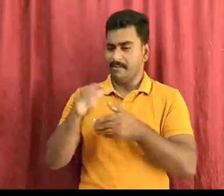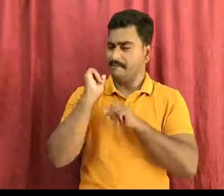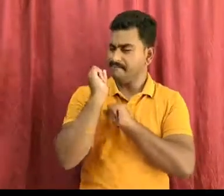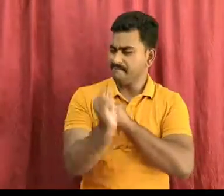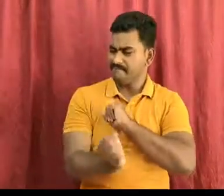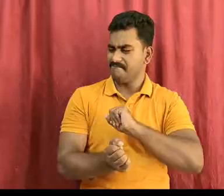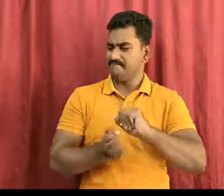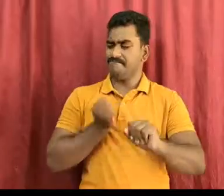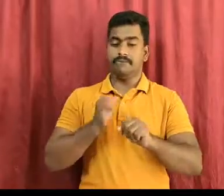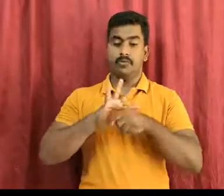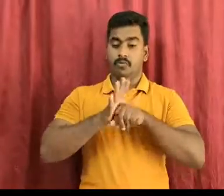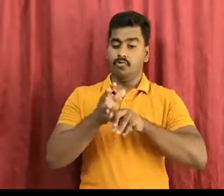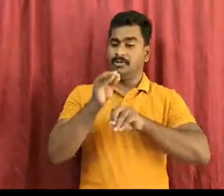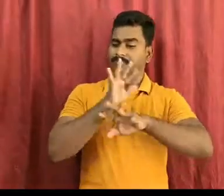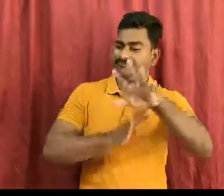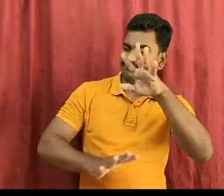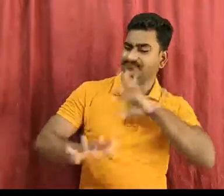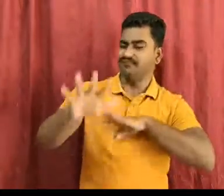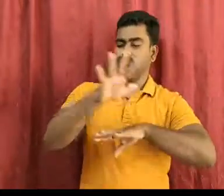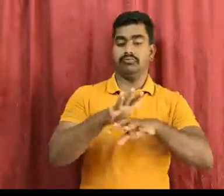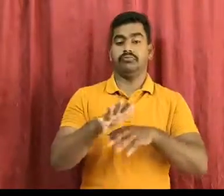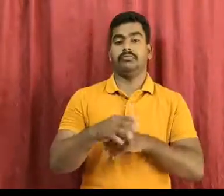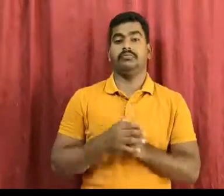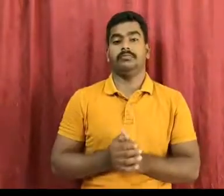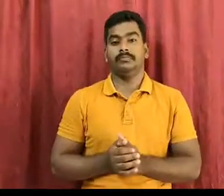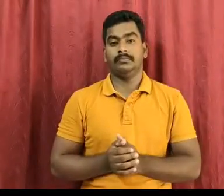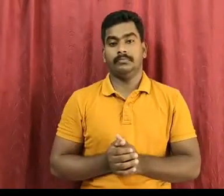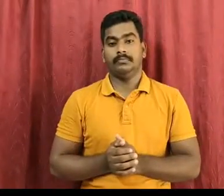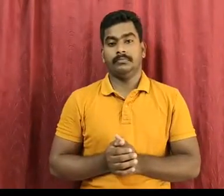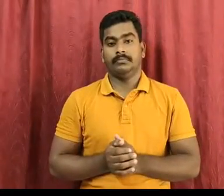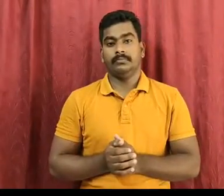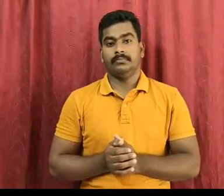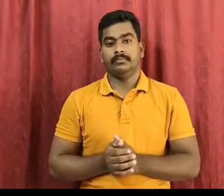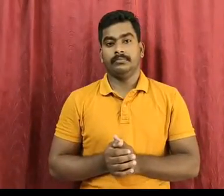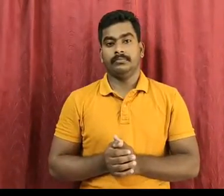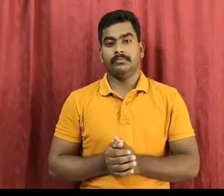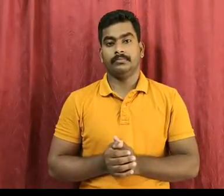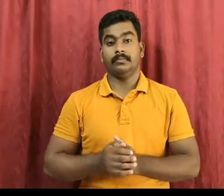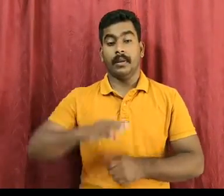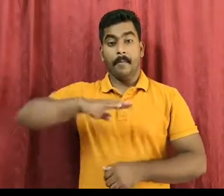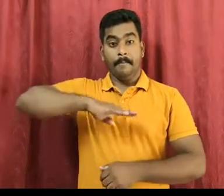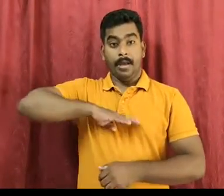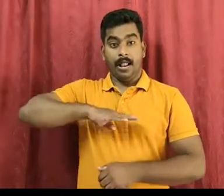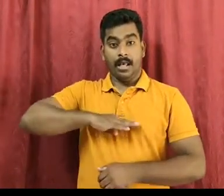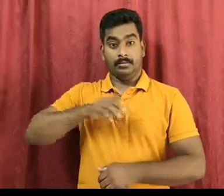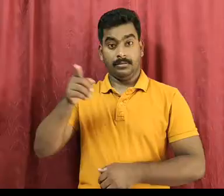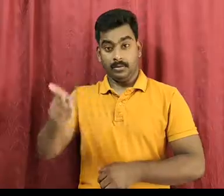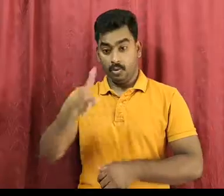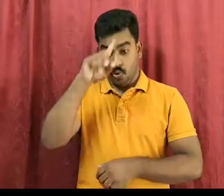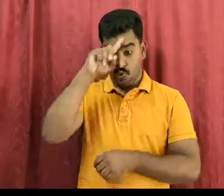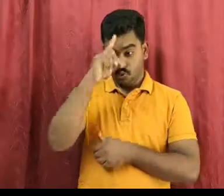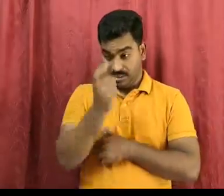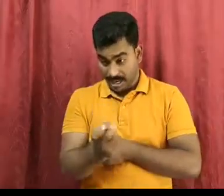കോയമ്പത്തൂർ, തെങ്കാശി മുതലായ ഇടങ്ങളിൽ സ്ഥിതി ഗുരുതരമായി തുടരുന്നു.